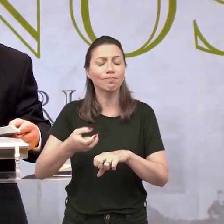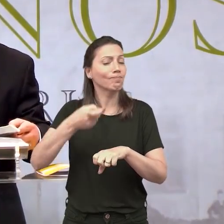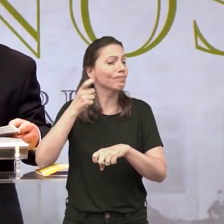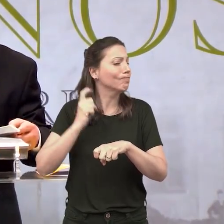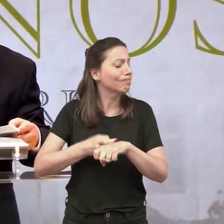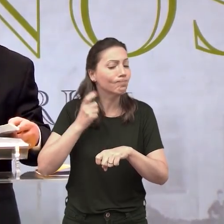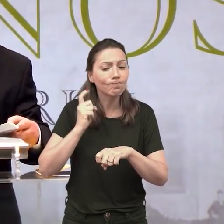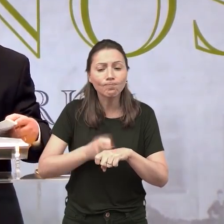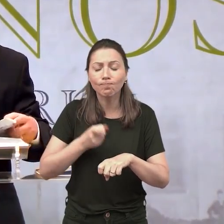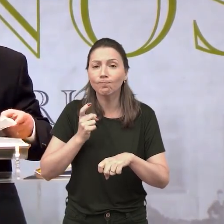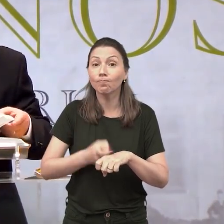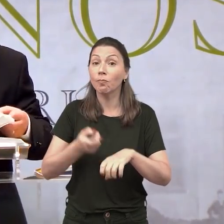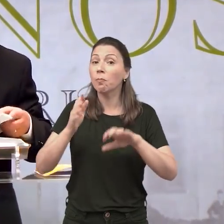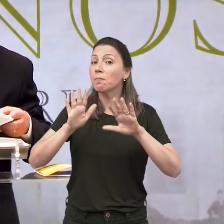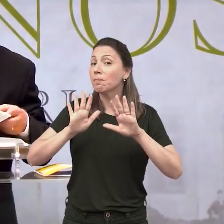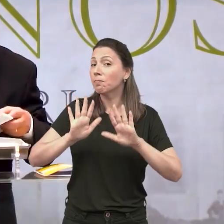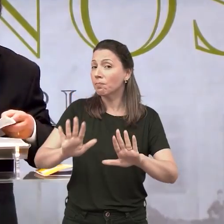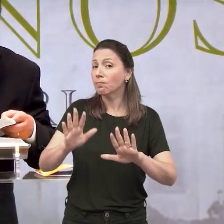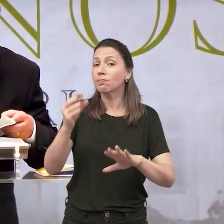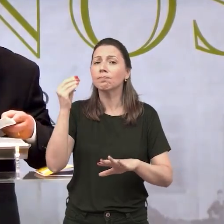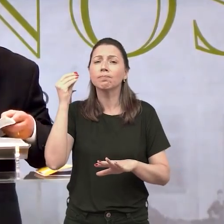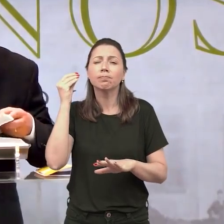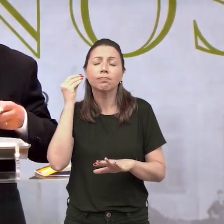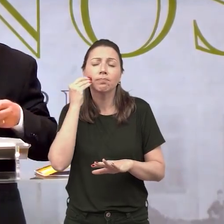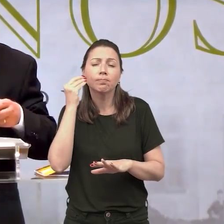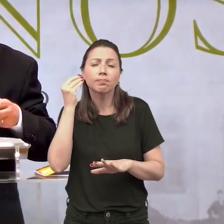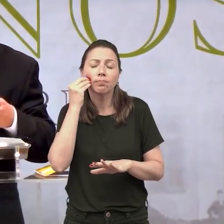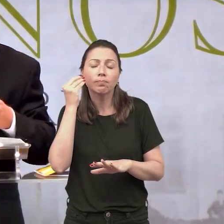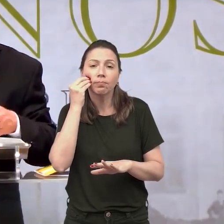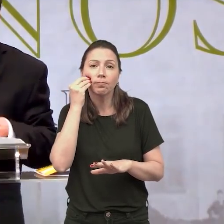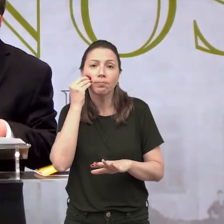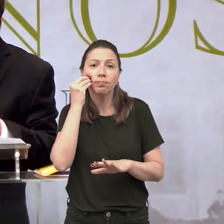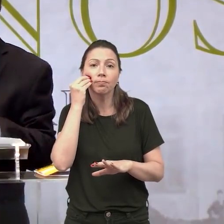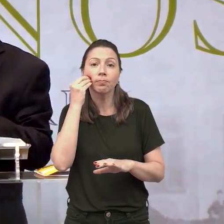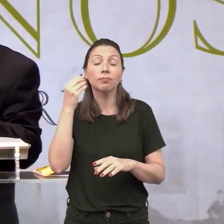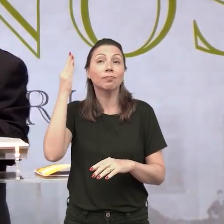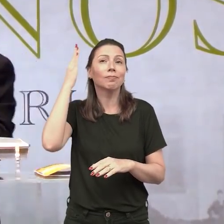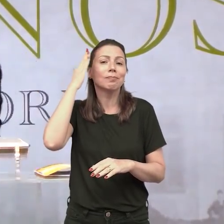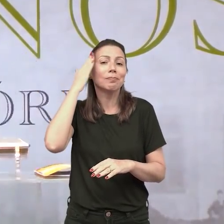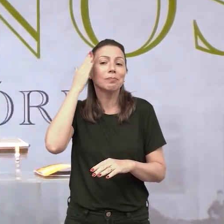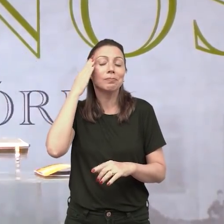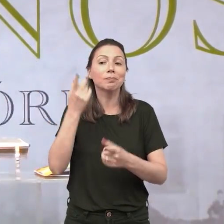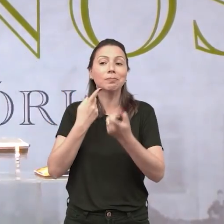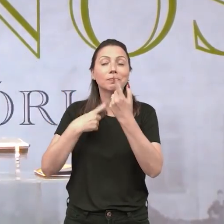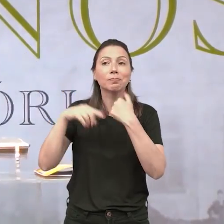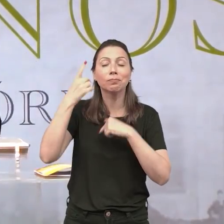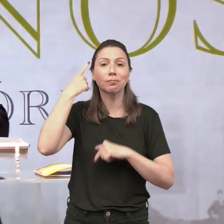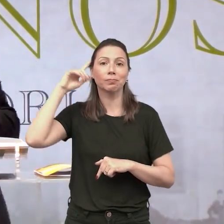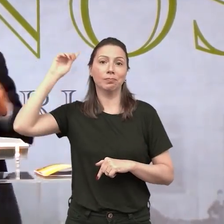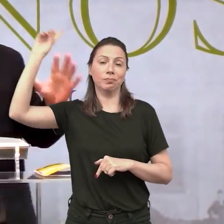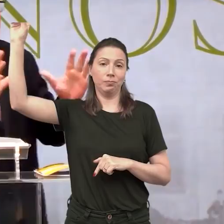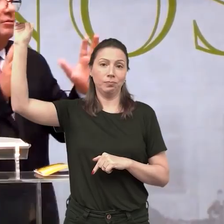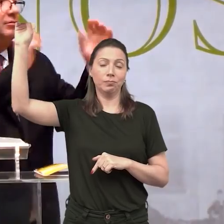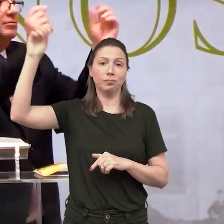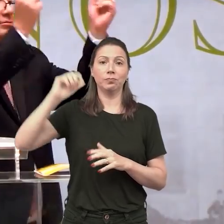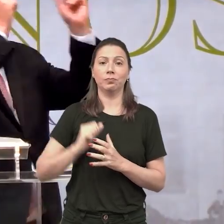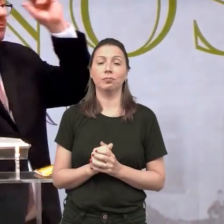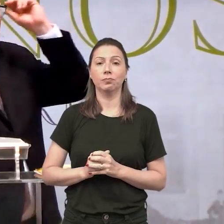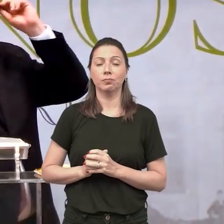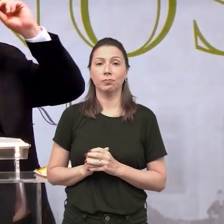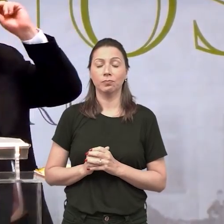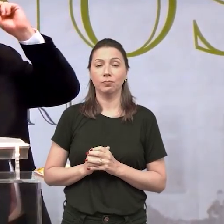insensatos, mas procurai o quê? Compreender qual a vontade do Senhor.